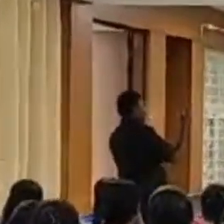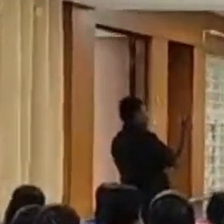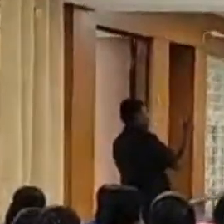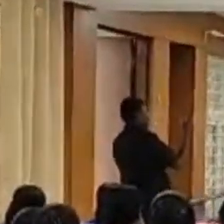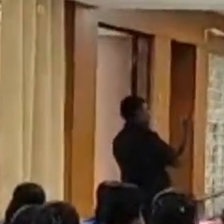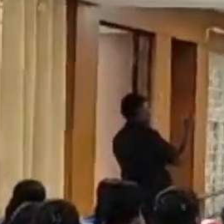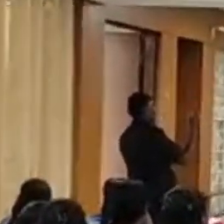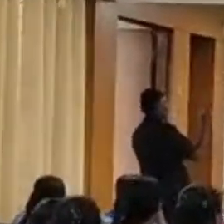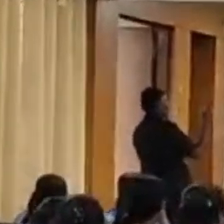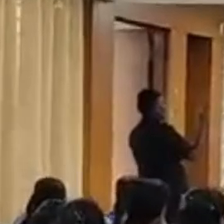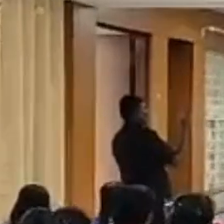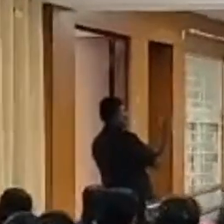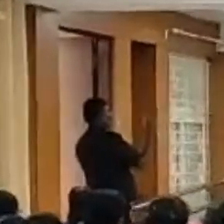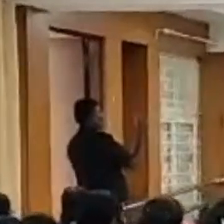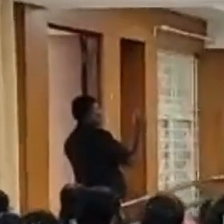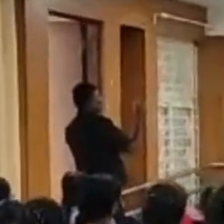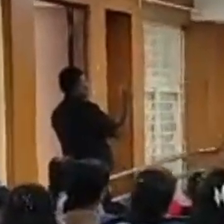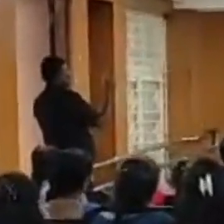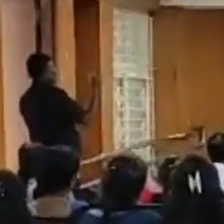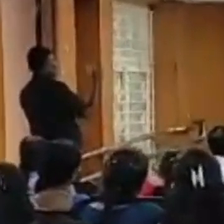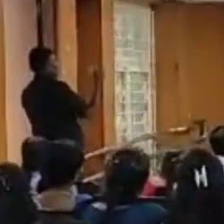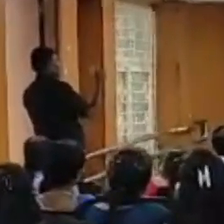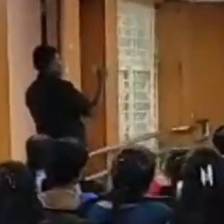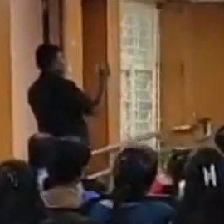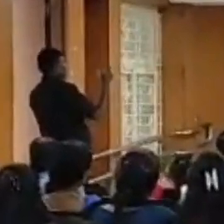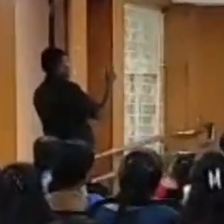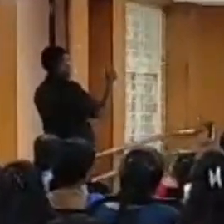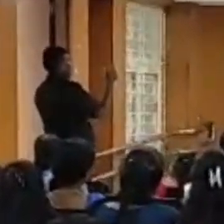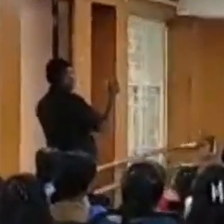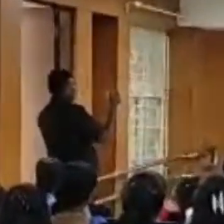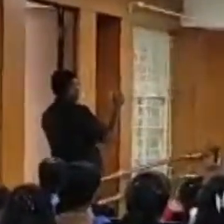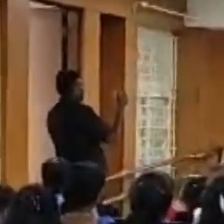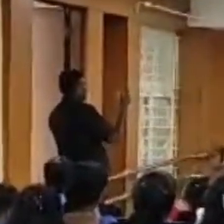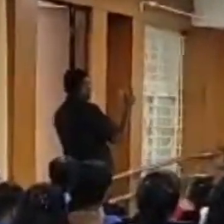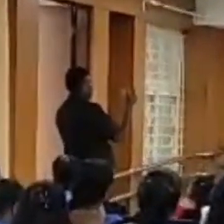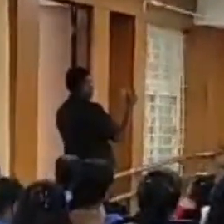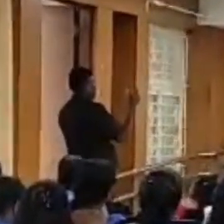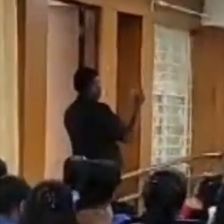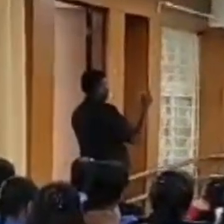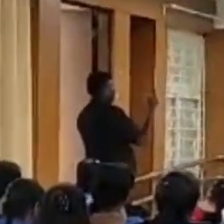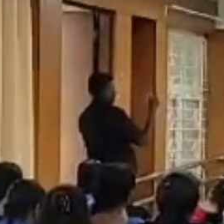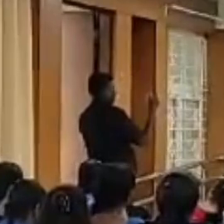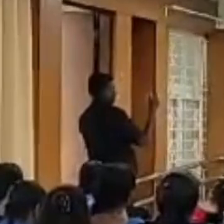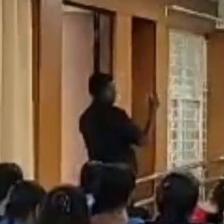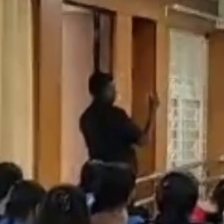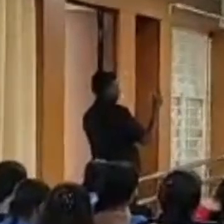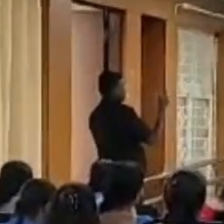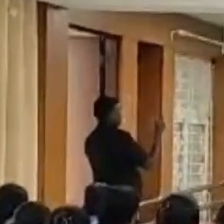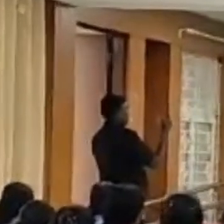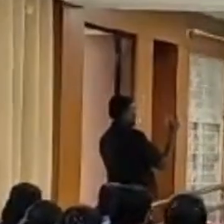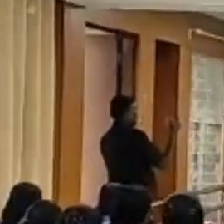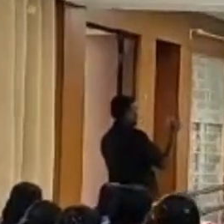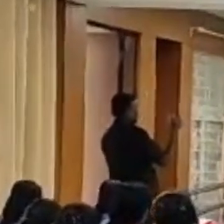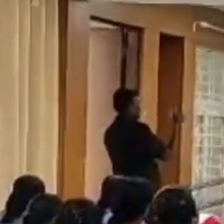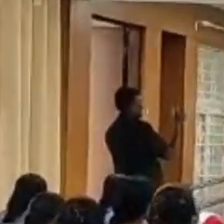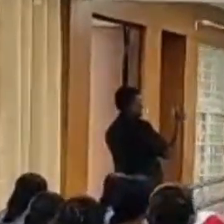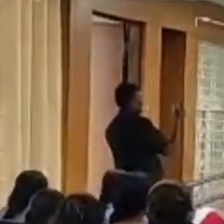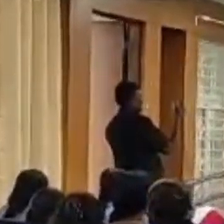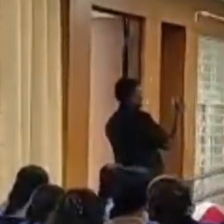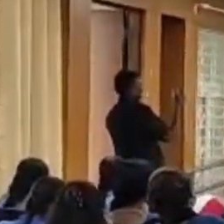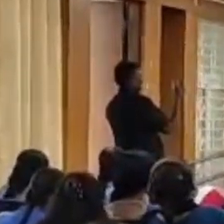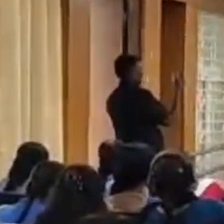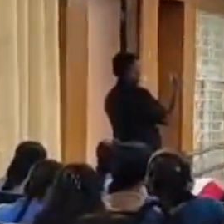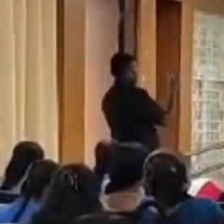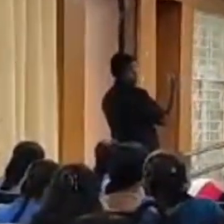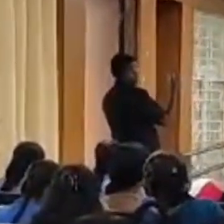ಇತ್ತು. ಹಾಸ್ಪಿಟಲ್ ತೋರಿಸ್ಬೇಕಂದ್ರೆ ಅಷ್ಟು ಇದು ಇರ್ಲಿಲ್ಲ. ಆಮೇಲೆ ನಮ್ಮಮ್ಮ ದುಡಿದ್ರೇನೆ ನಮ್ದು ಮನಿ ನಡೀತಿತ್ತು. ಸ್ವಲ್ಪ ಅಪ್ಪನೂ ಸ್ವಲ್ಪ ಅಮ್ಮನೂ